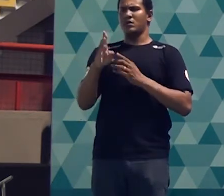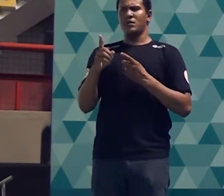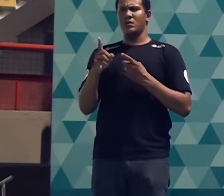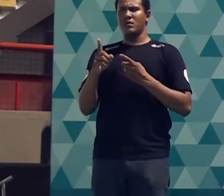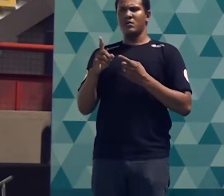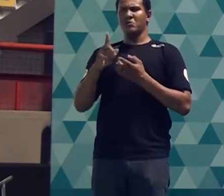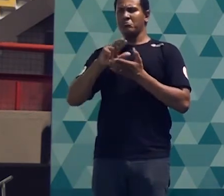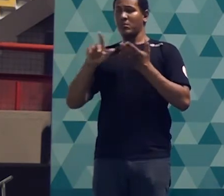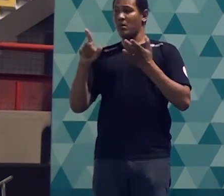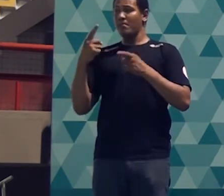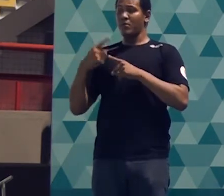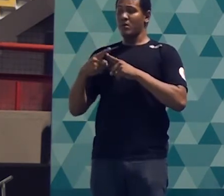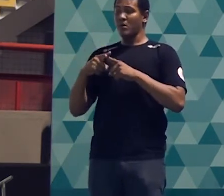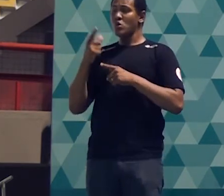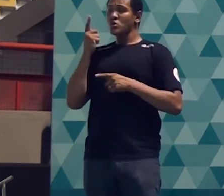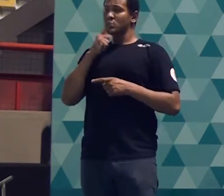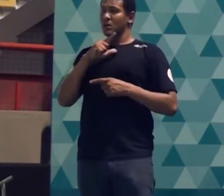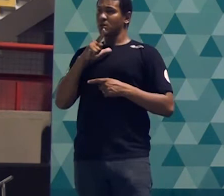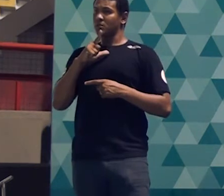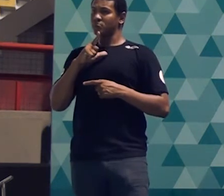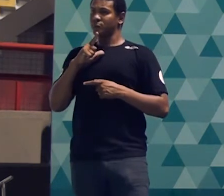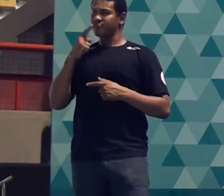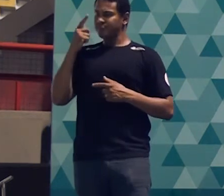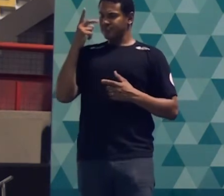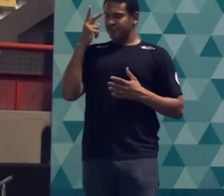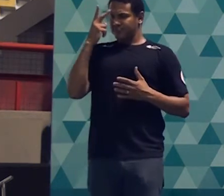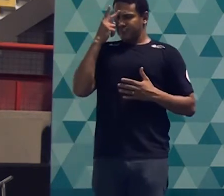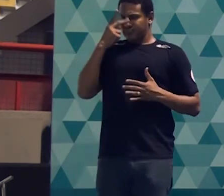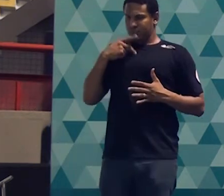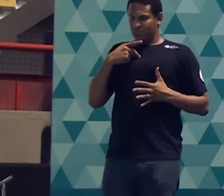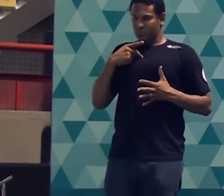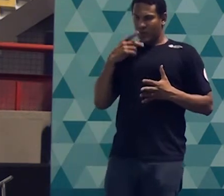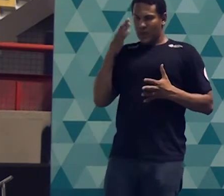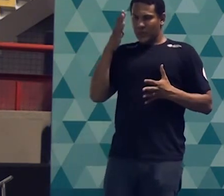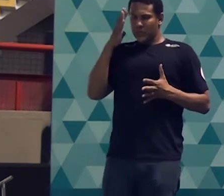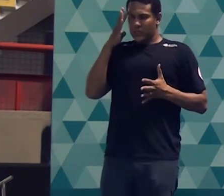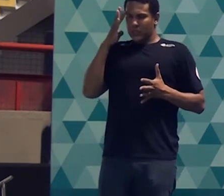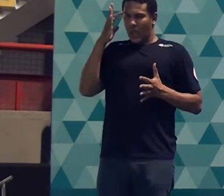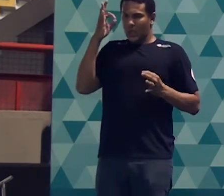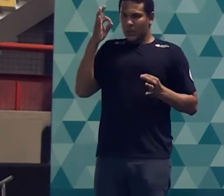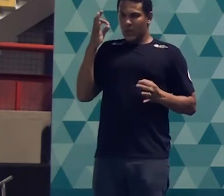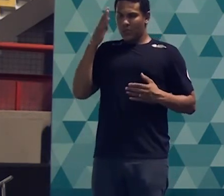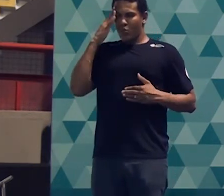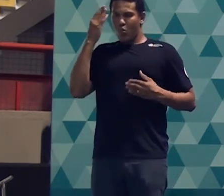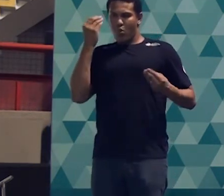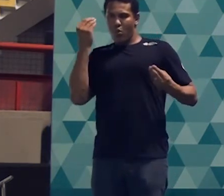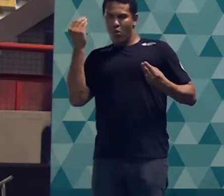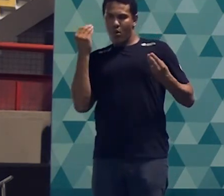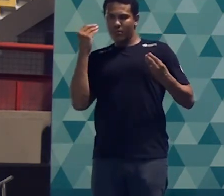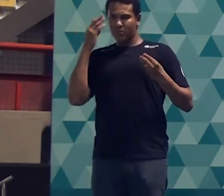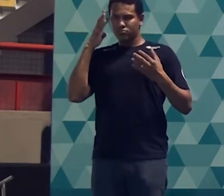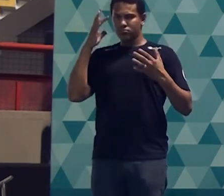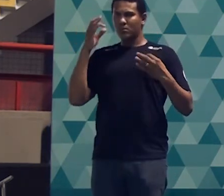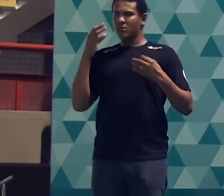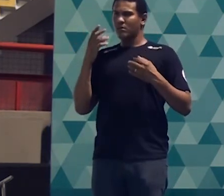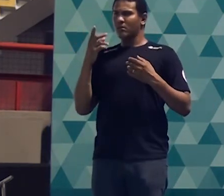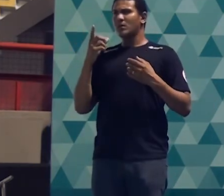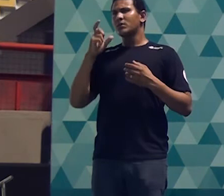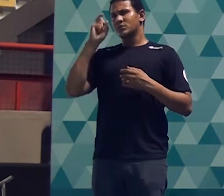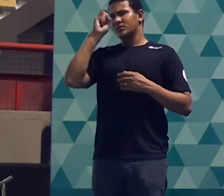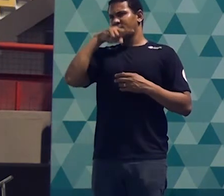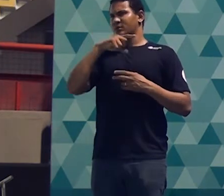ter um autocontrole dos limites dele. Dificilmente uma pessoa que faz